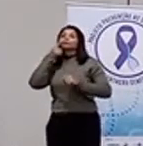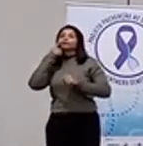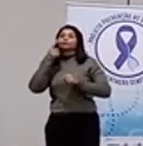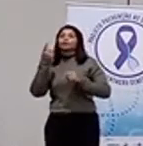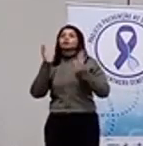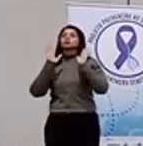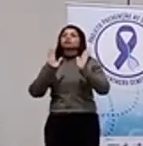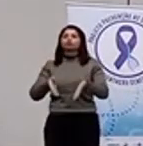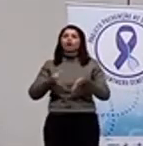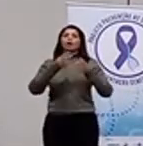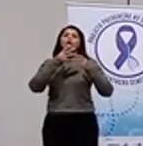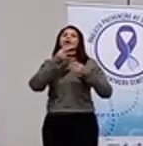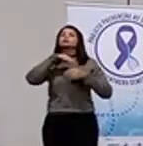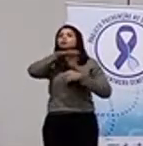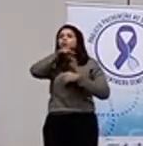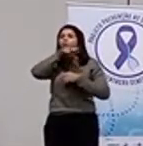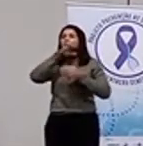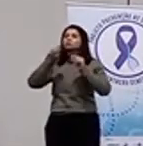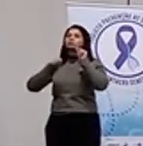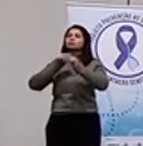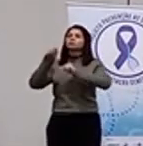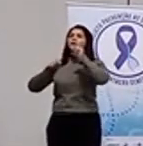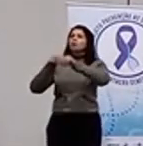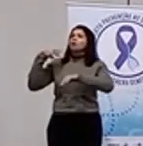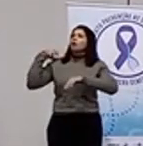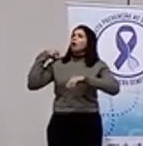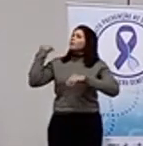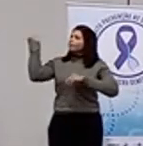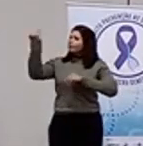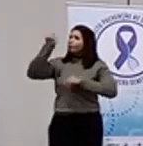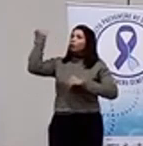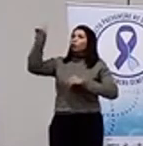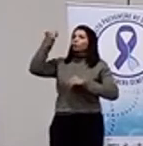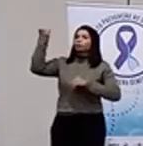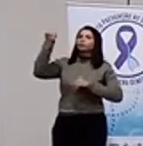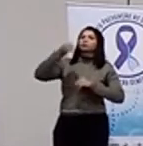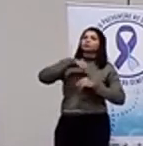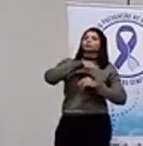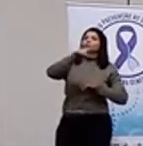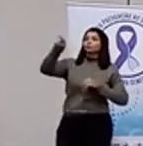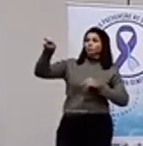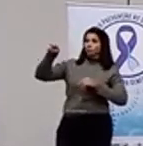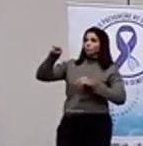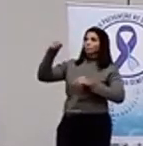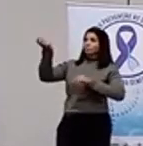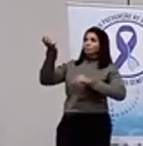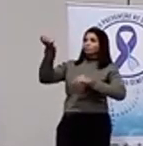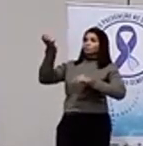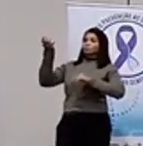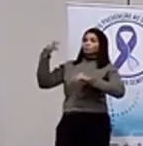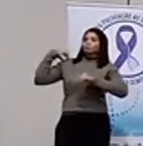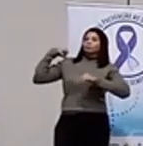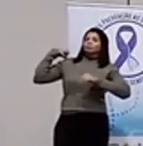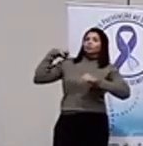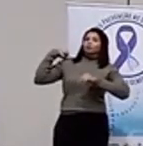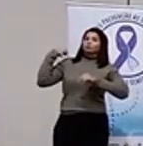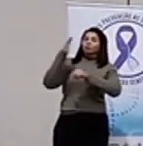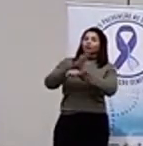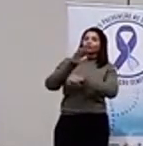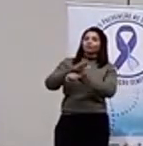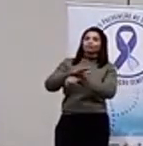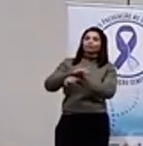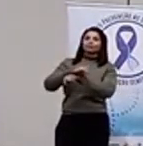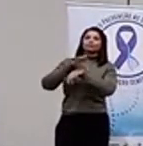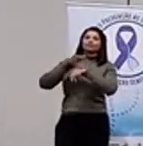seguro. Então, esses voluntários são muito importantes para fazer. Você seria um voluntário para ajudar na causa das doenças raras? Então, essa